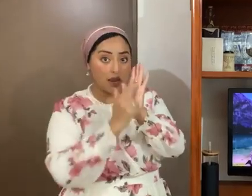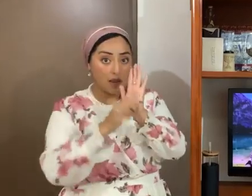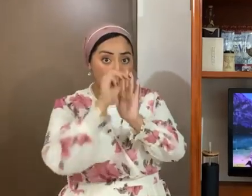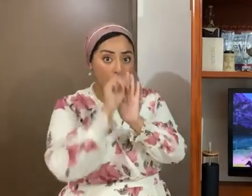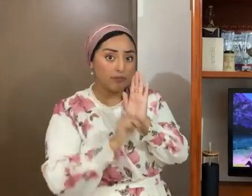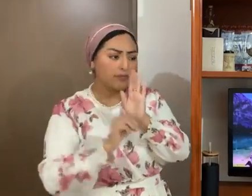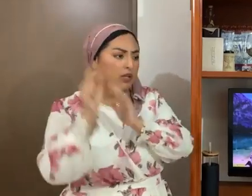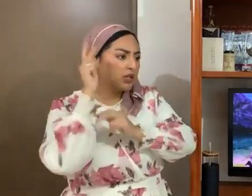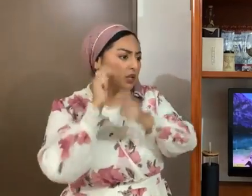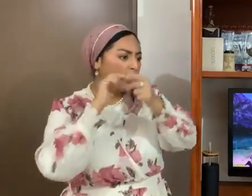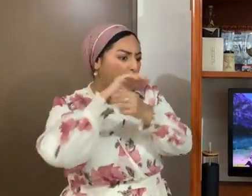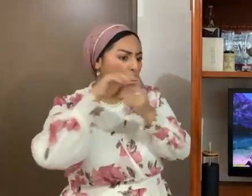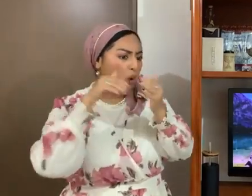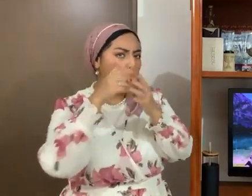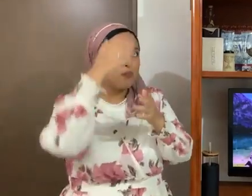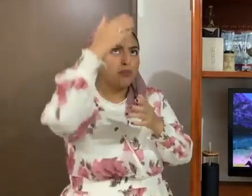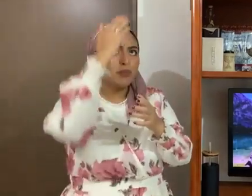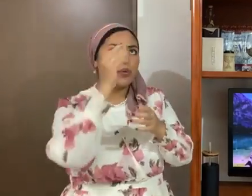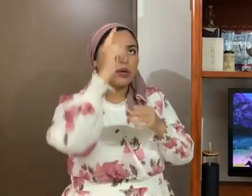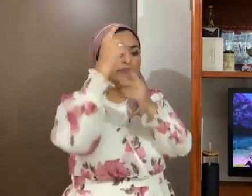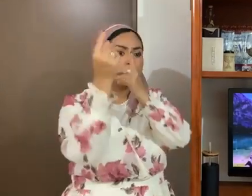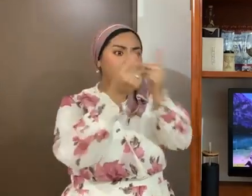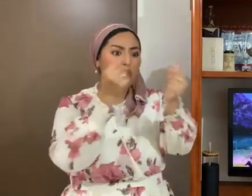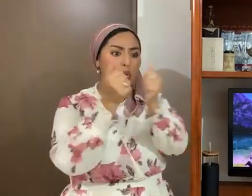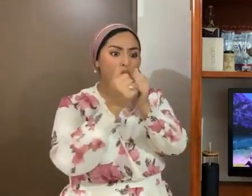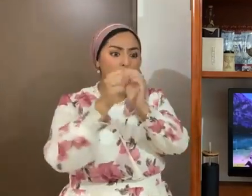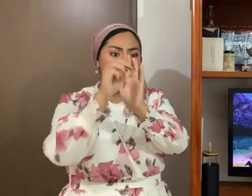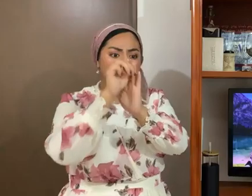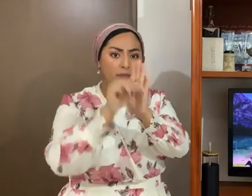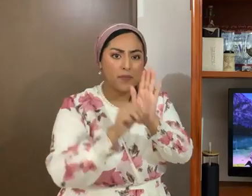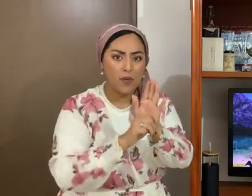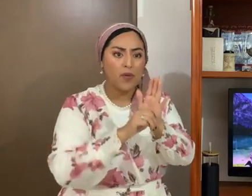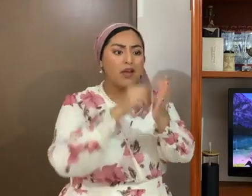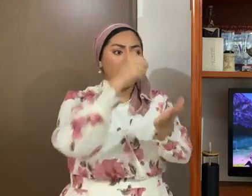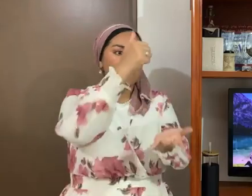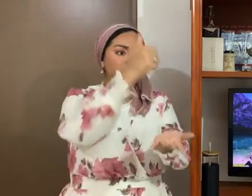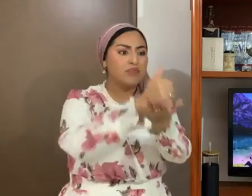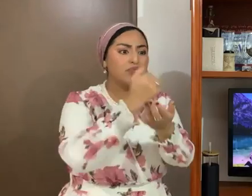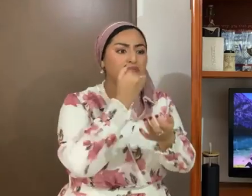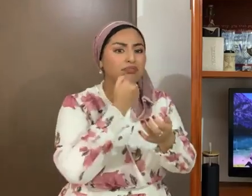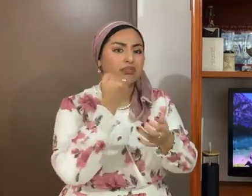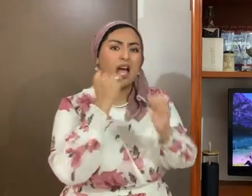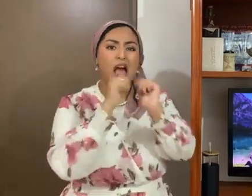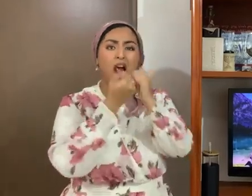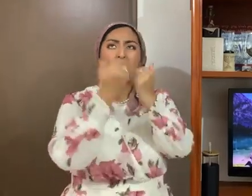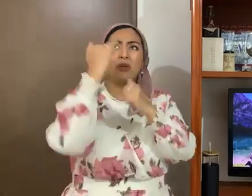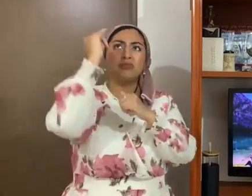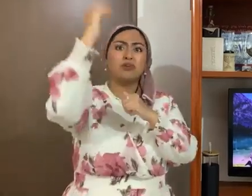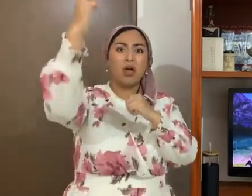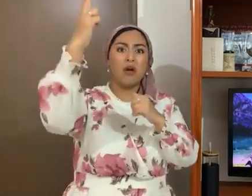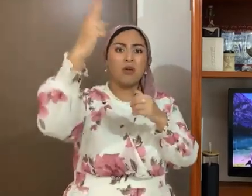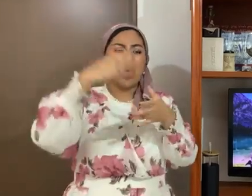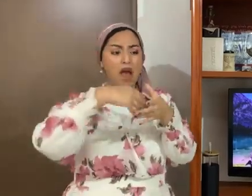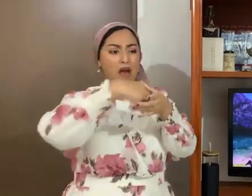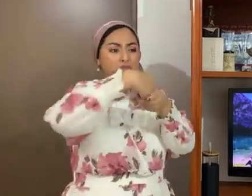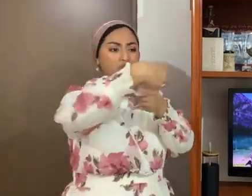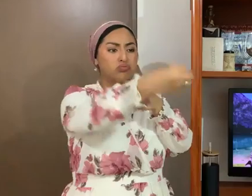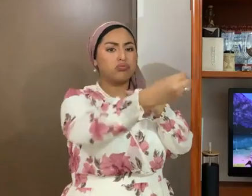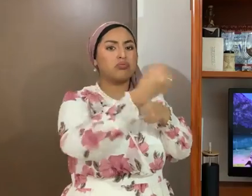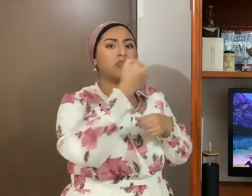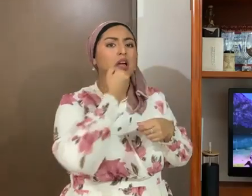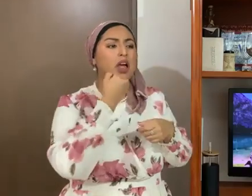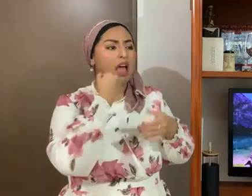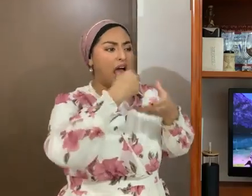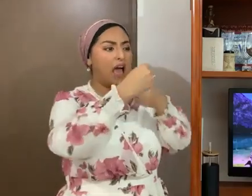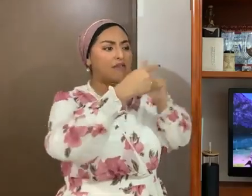Moisés, todas las cosas que Elohim había hecho con Moisés y con Israel su pueblo, y cómo Yahweh había sacado a Israel de Egipto.